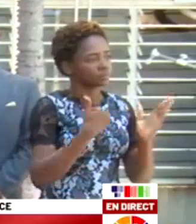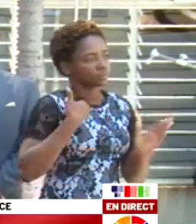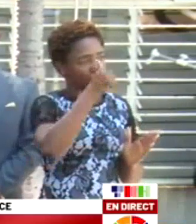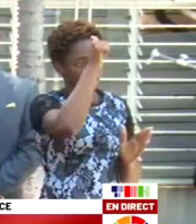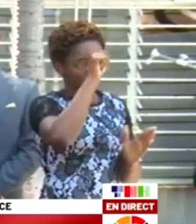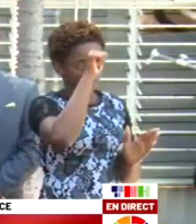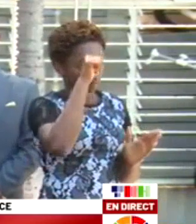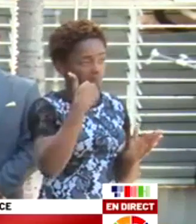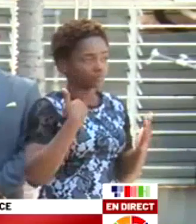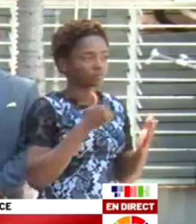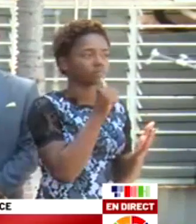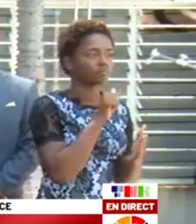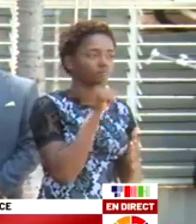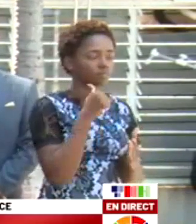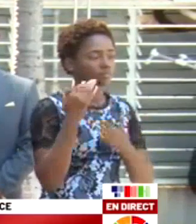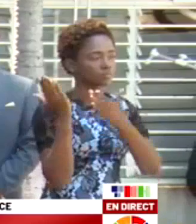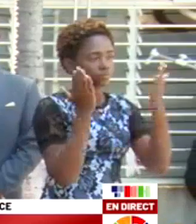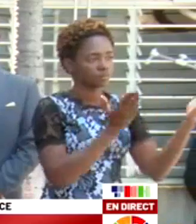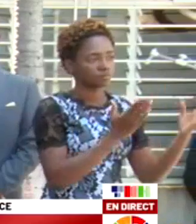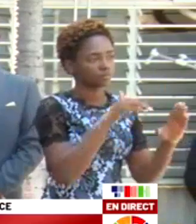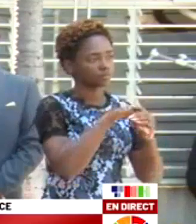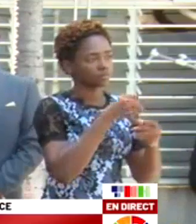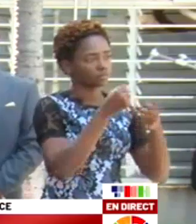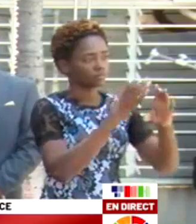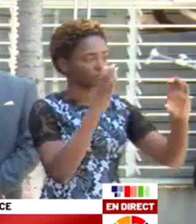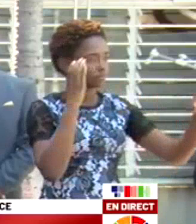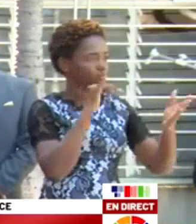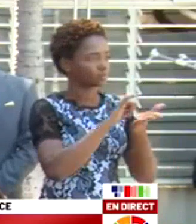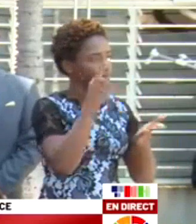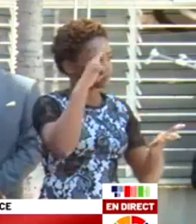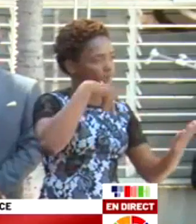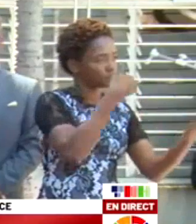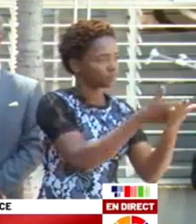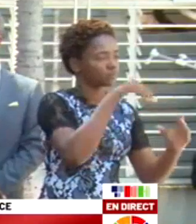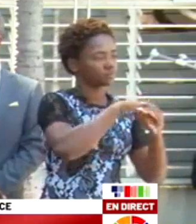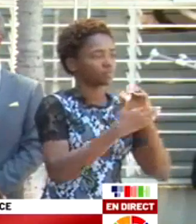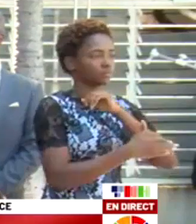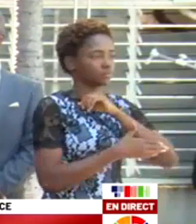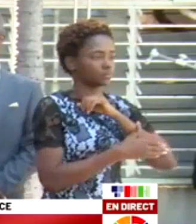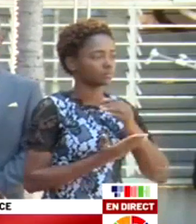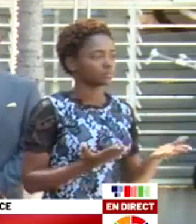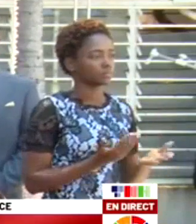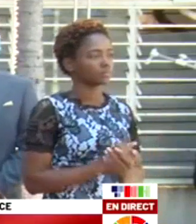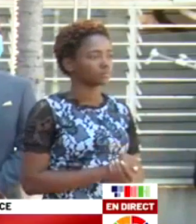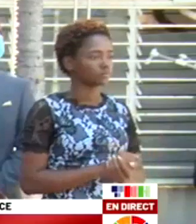un qui mène dans le conteneur, et pour le conteneur, ça va arriver dans le pays.